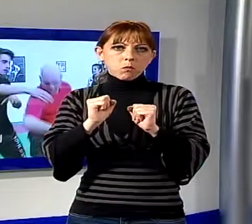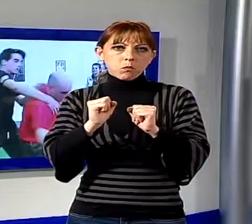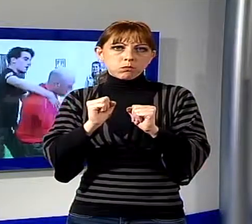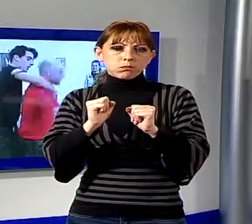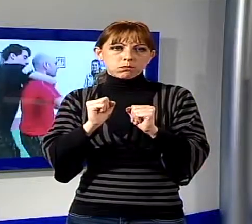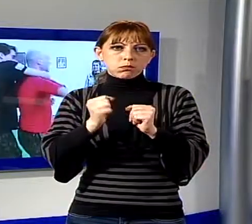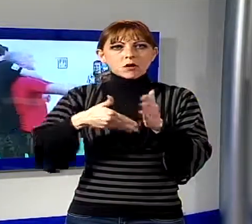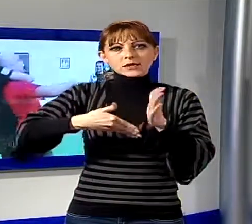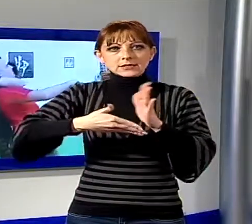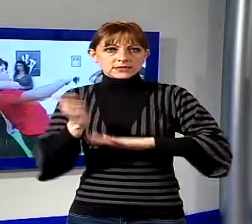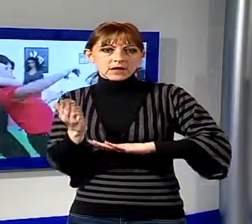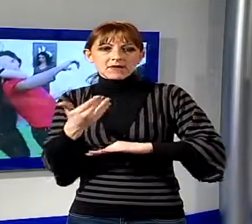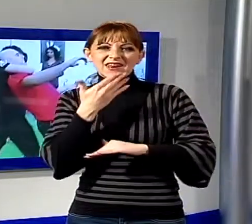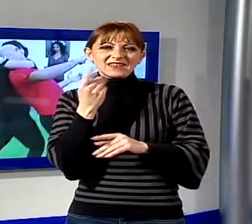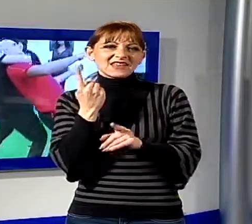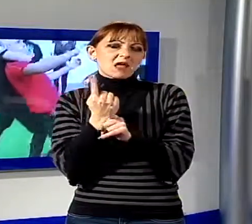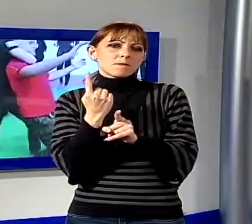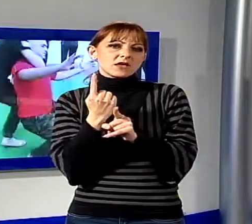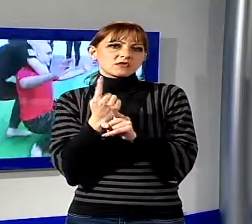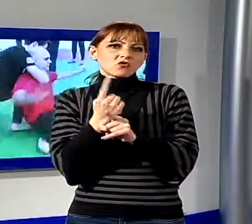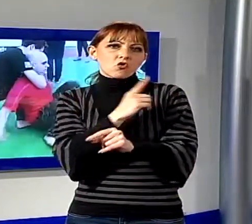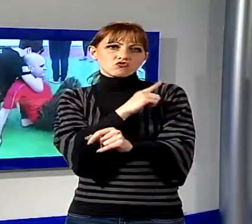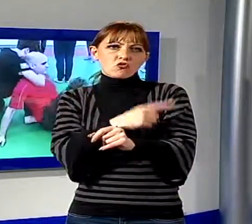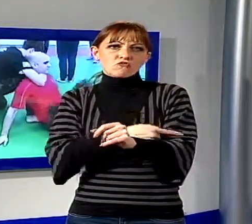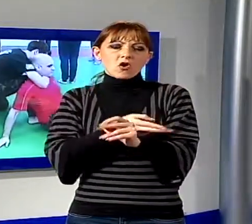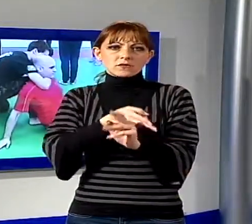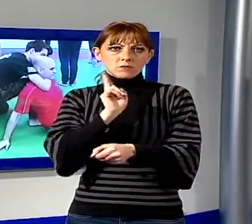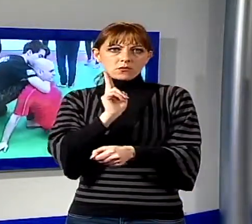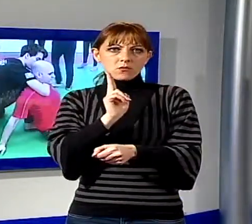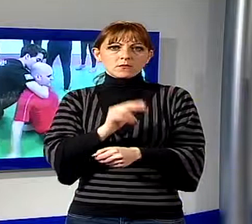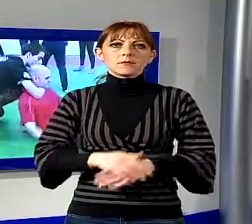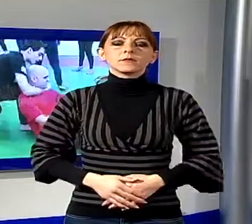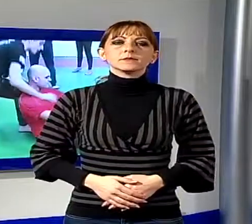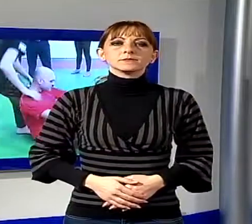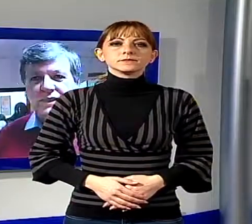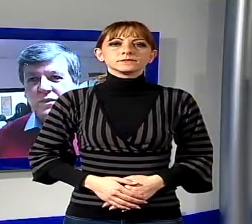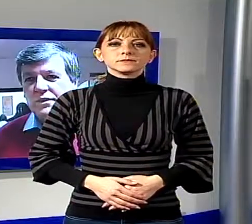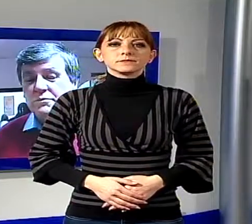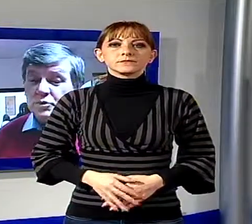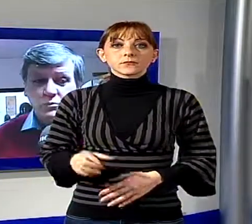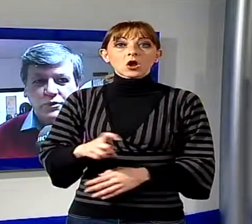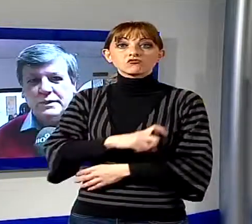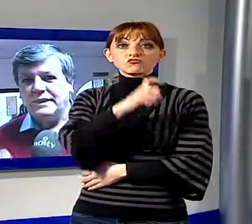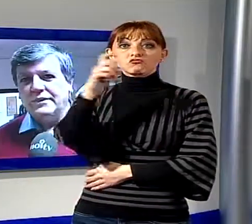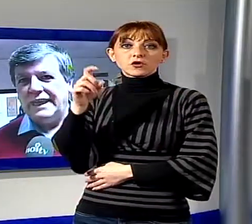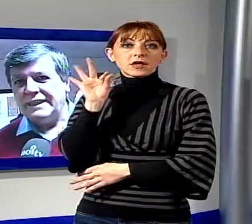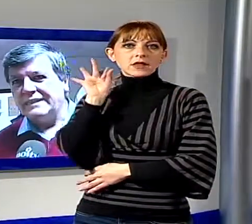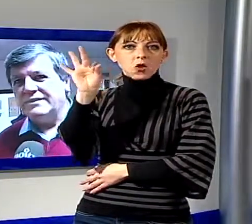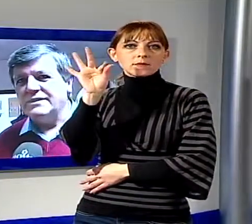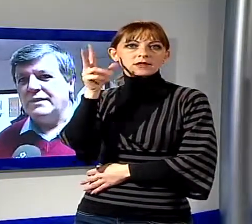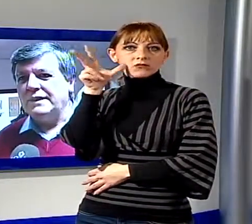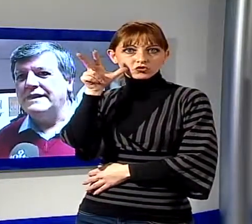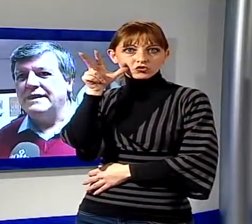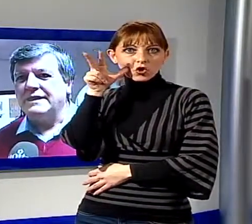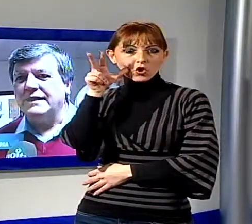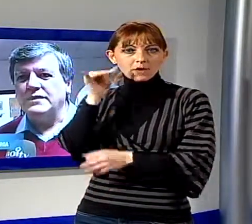fisica superiore a quella dell'uomo, da prese e aggressioni. Abbiamo pensato di fare una giornata dedicata alle donne in un modo particolare,